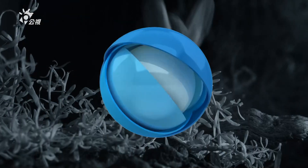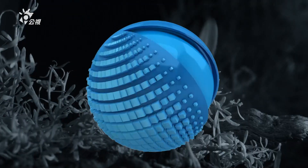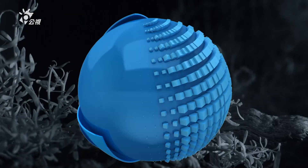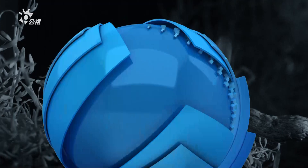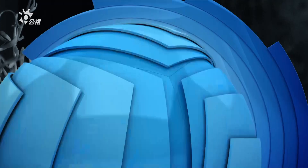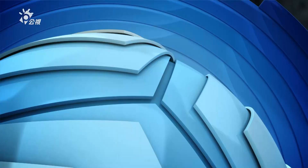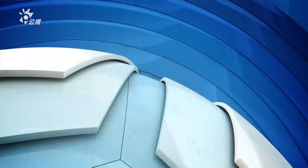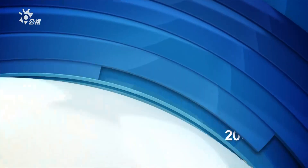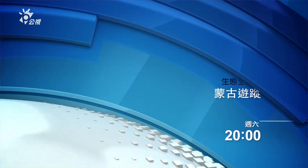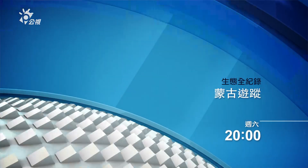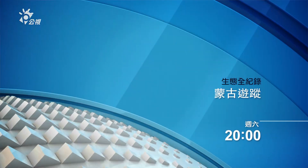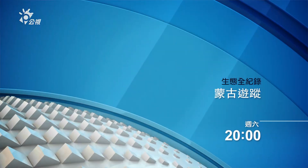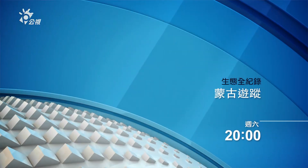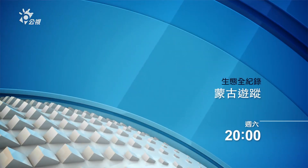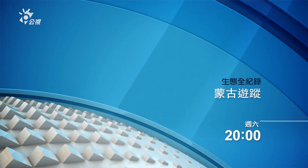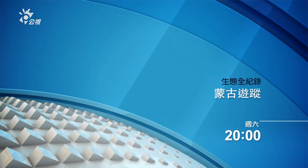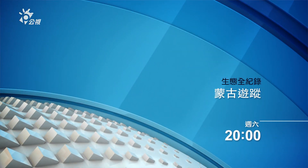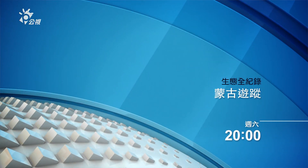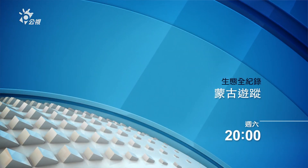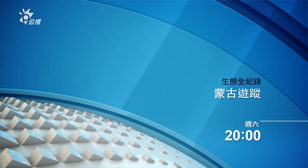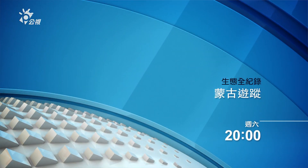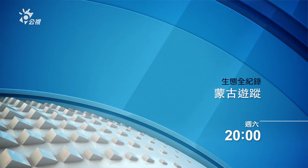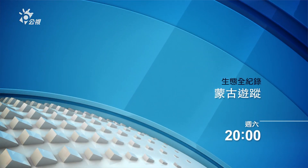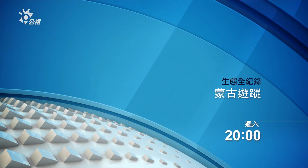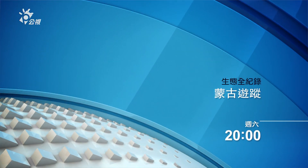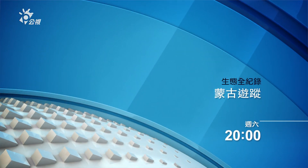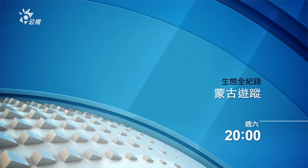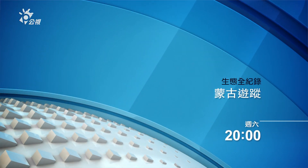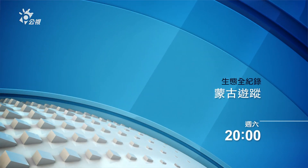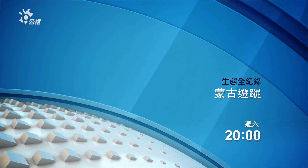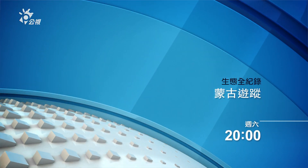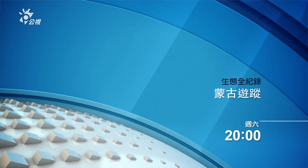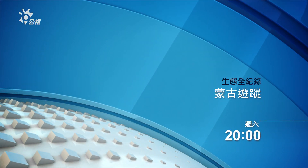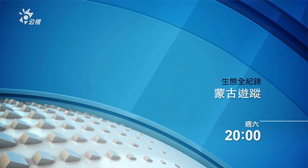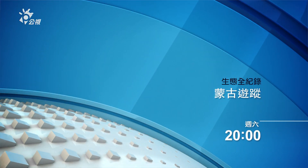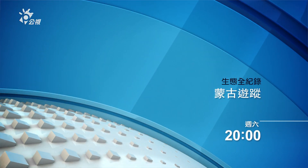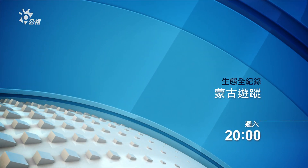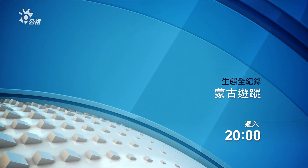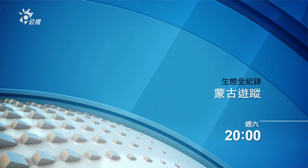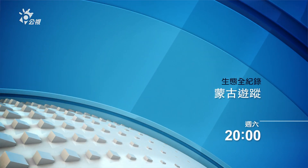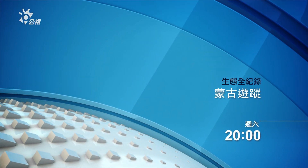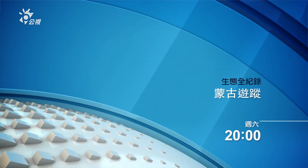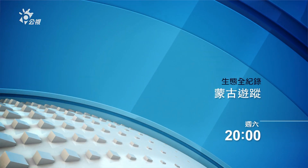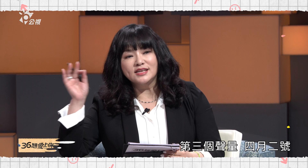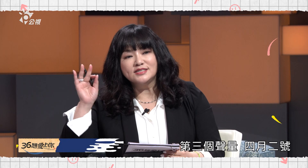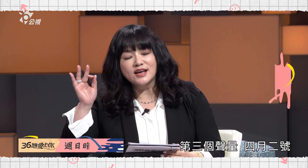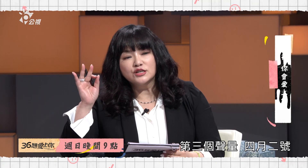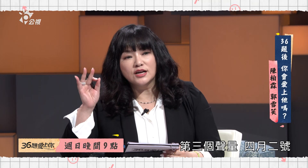周六晚间8点，《蒙古游踪》就在公共电视。 第三个声